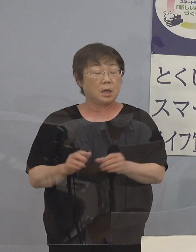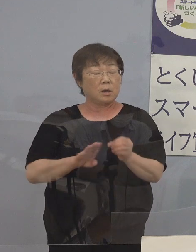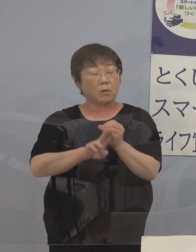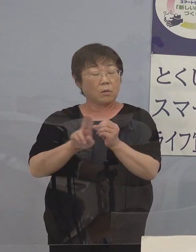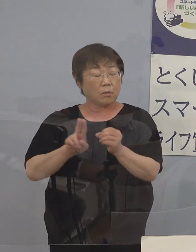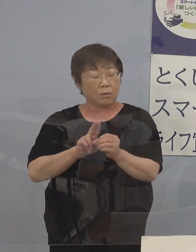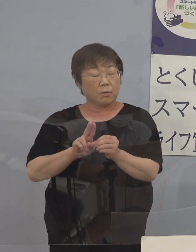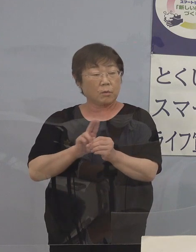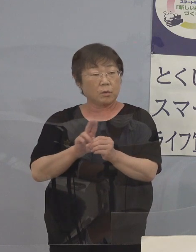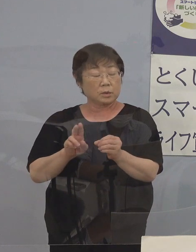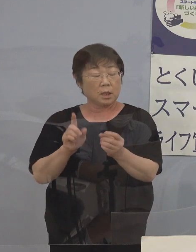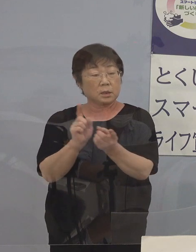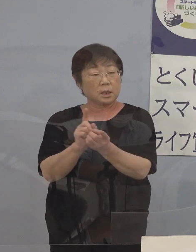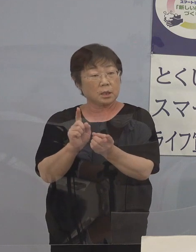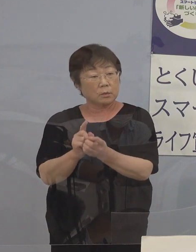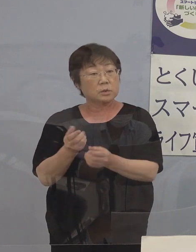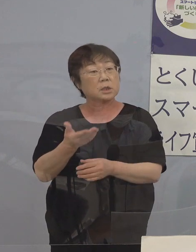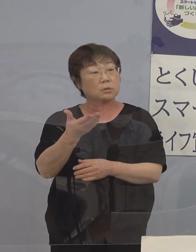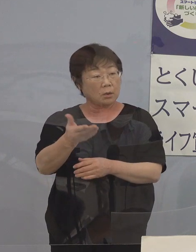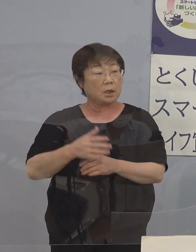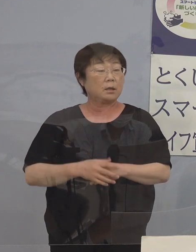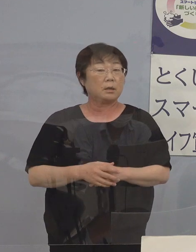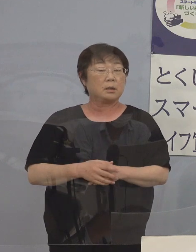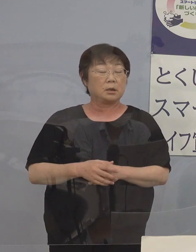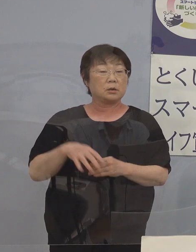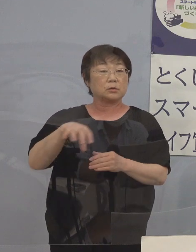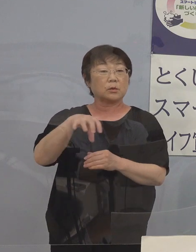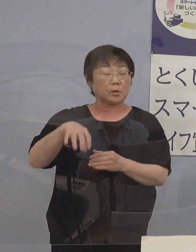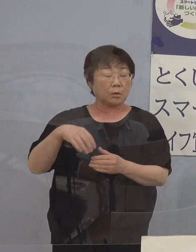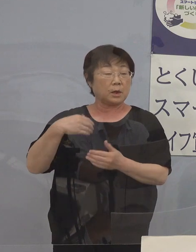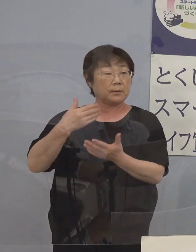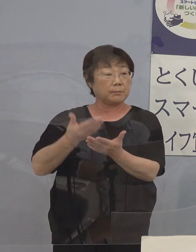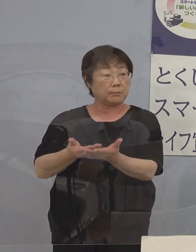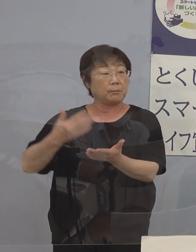てたんでしょうか。 そこのところについては聞いてはおりません。